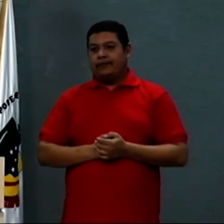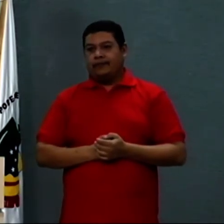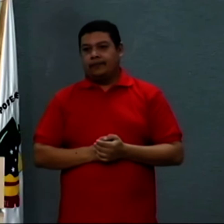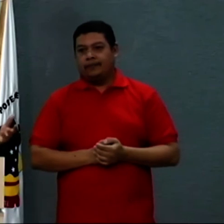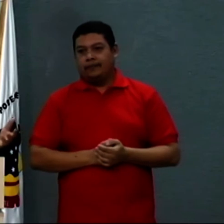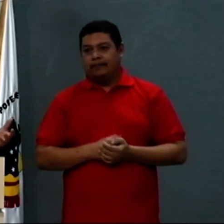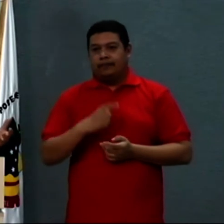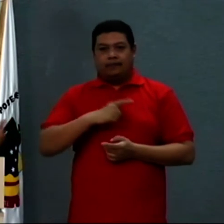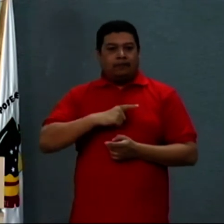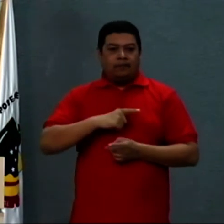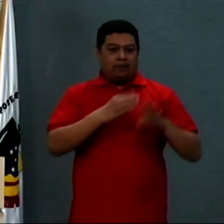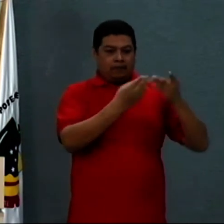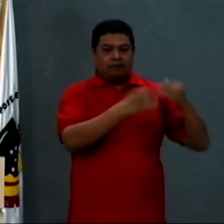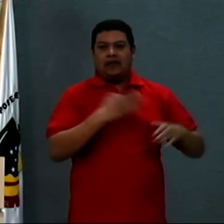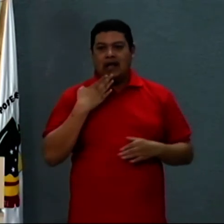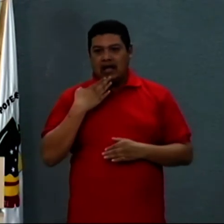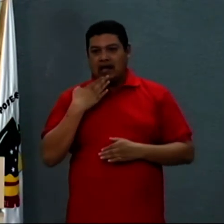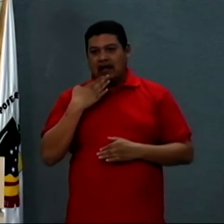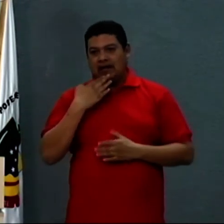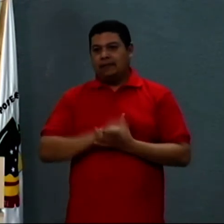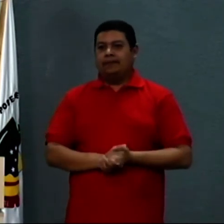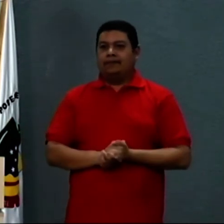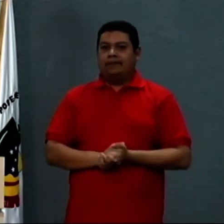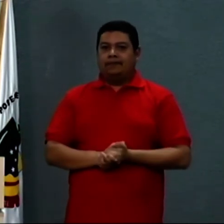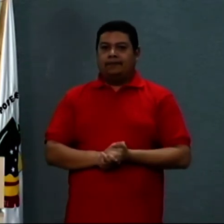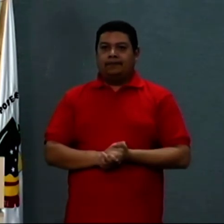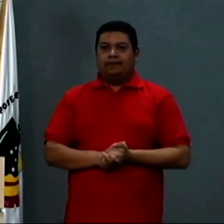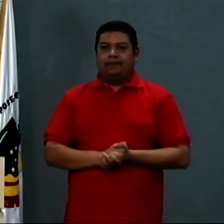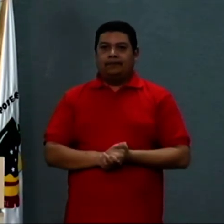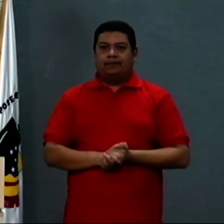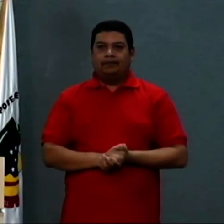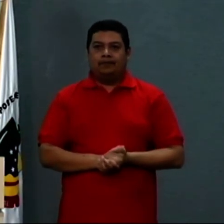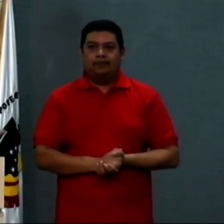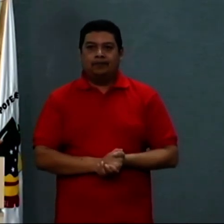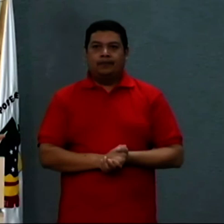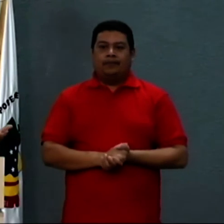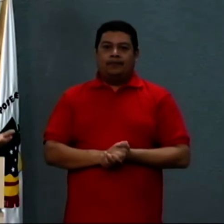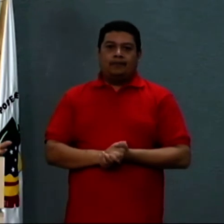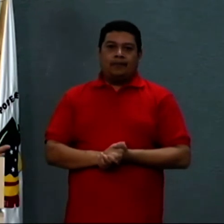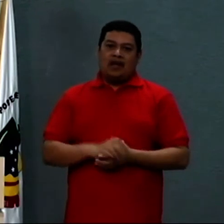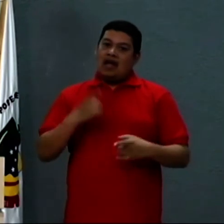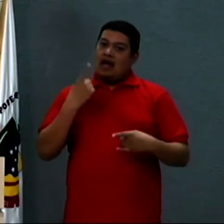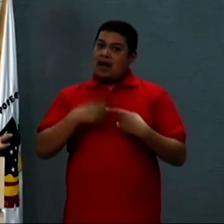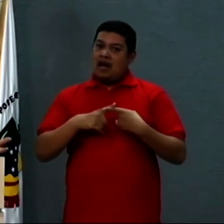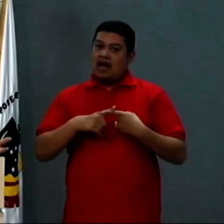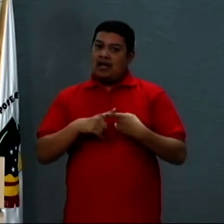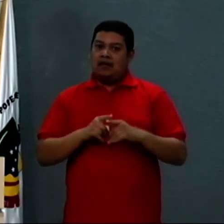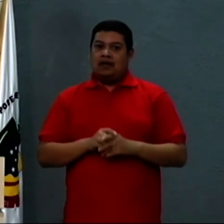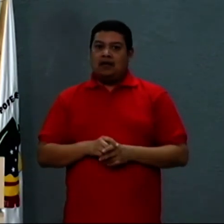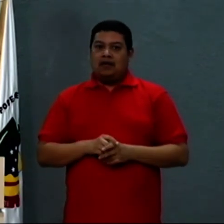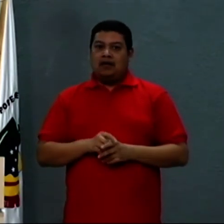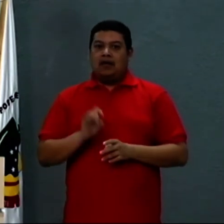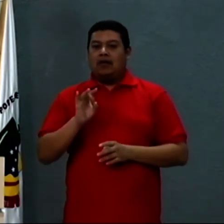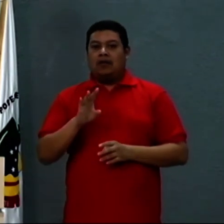chão, soltando tudo. Tá clara a brita. A brita ali estava exposta. Na verdade, eu acho que não utilizaram o cimento. Eu acho que foi cimento, usaram o